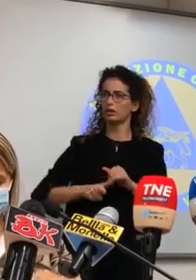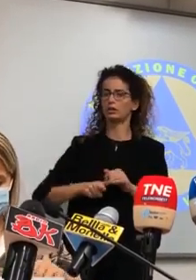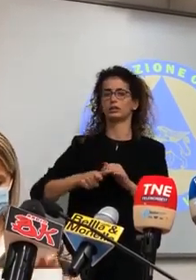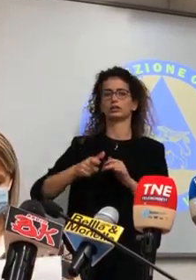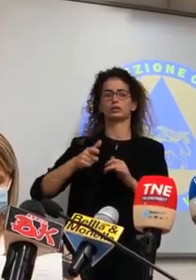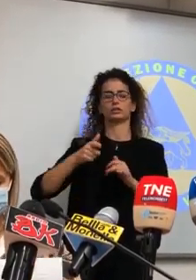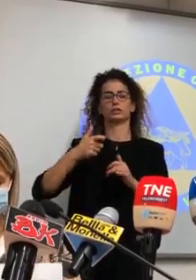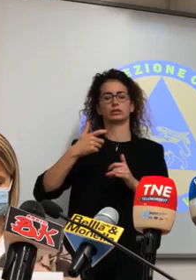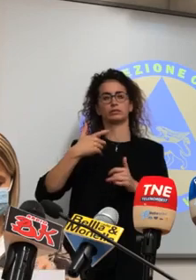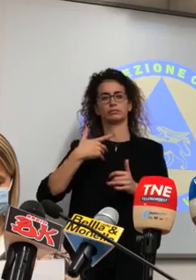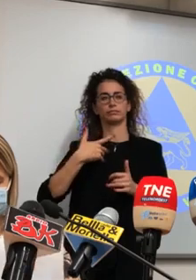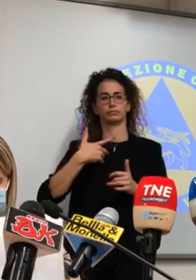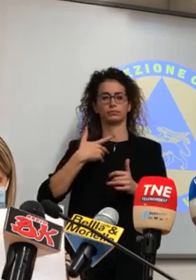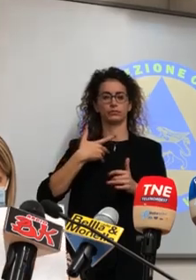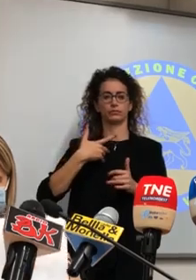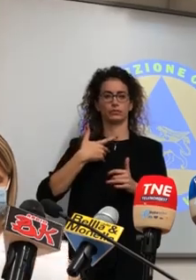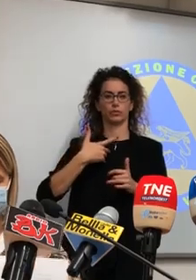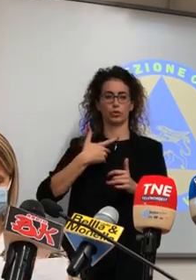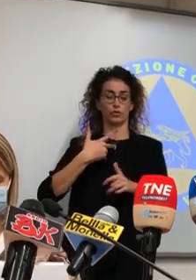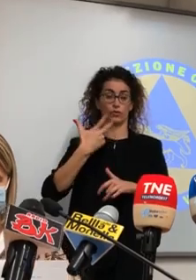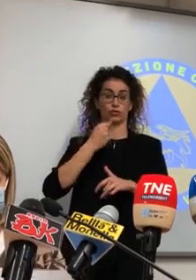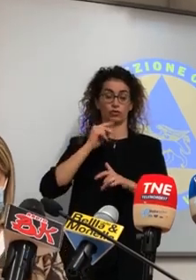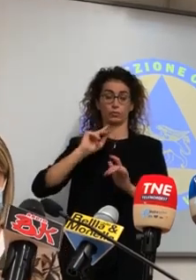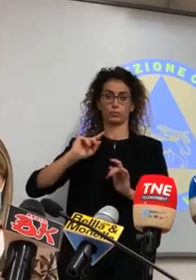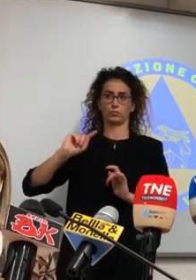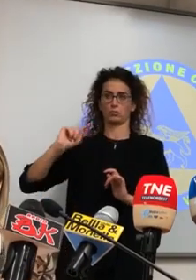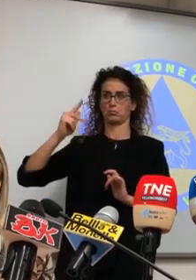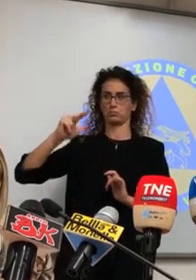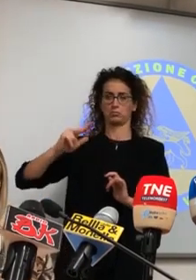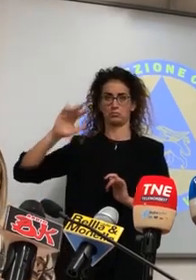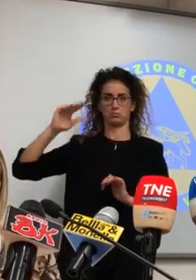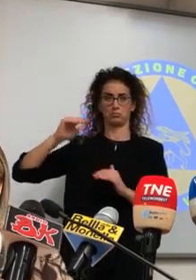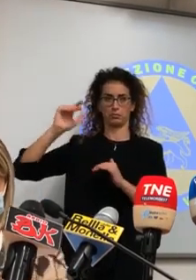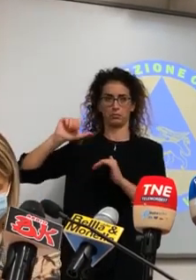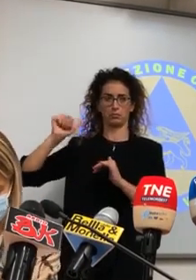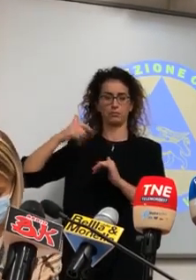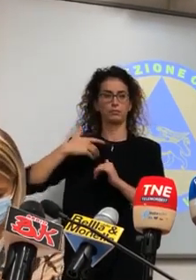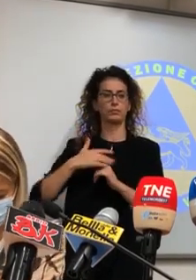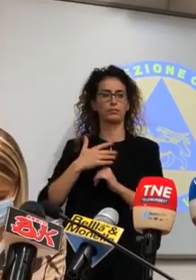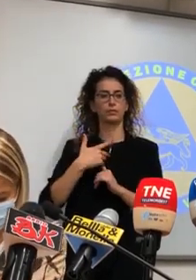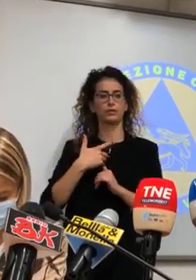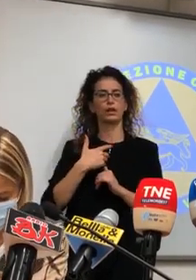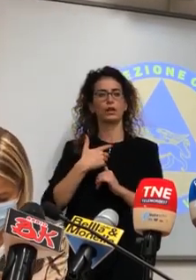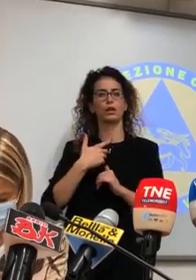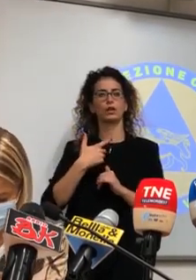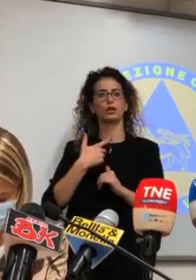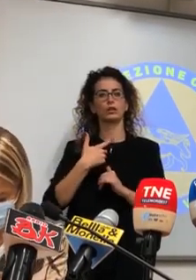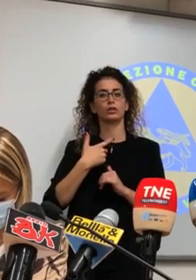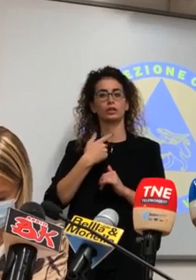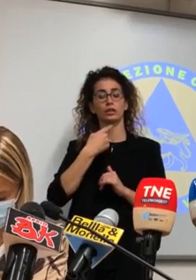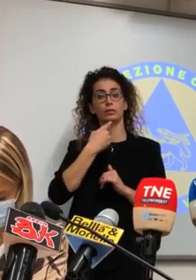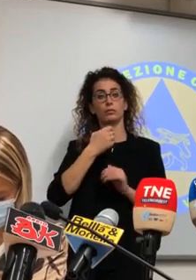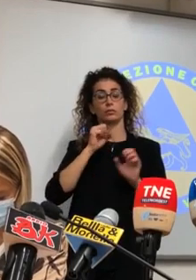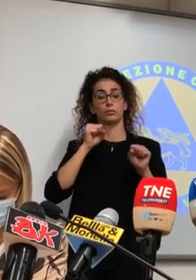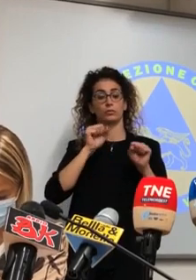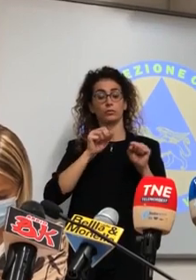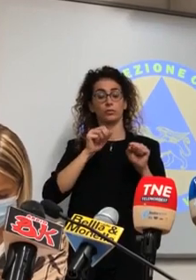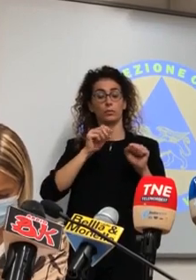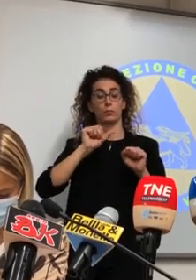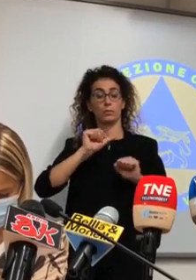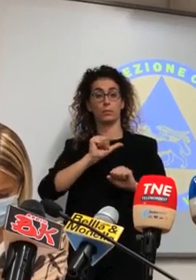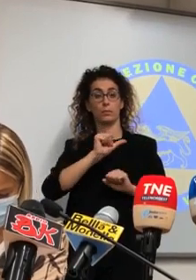fatto che noi abbiamo fatto, siamo tra i primi per le vaccinazioni, tra l'altro è uscito Gimbel stamattina, ha detto i primi ad aver